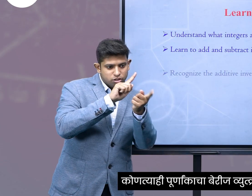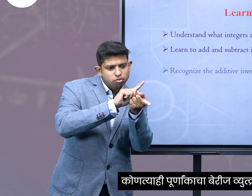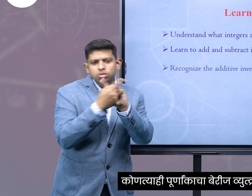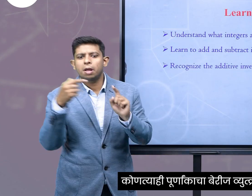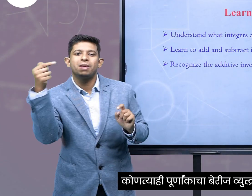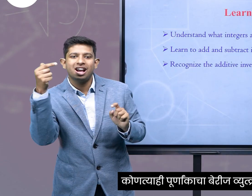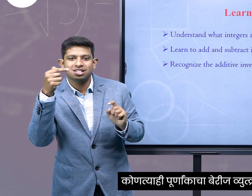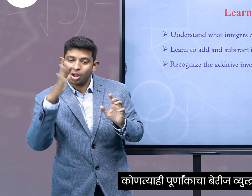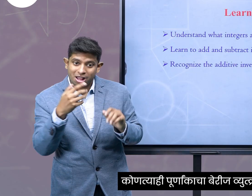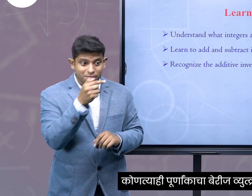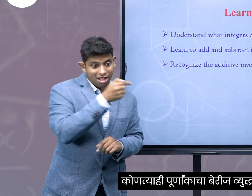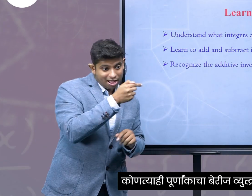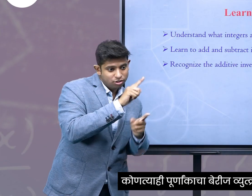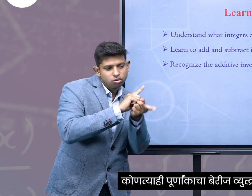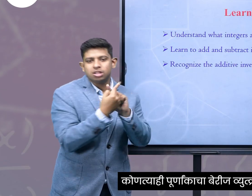पूर्णांकाच्या बेरीज व्यक्तिक्रम ओळखा.